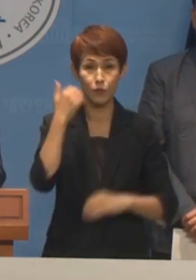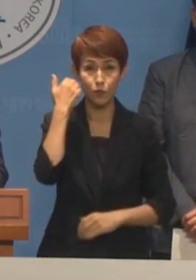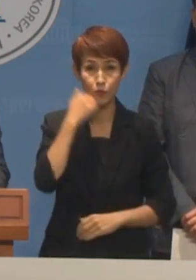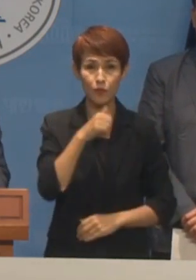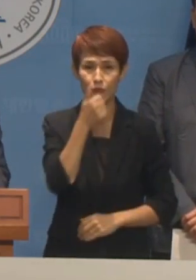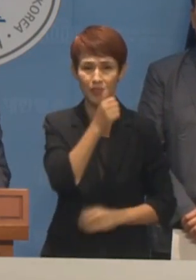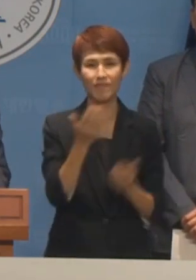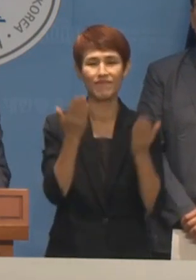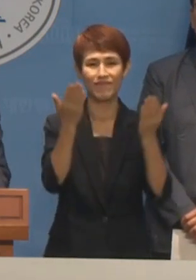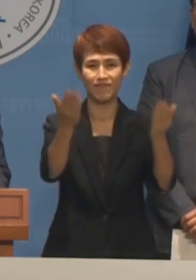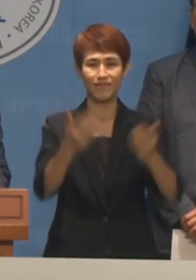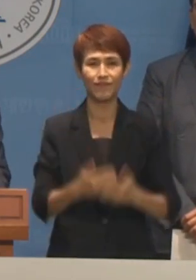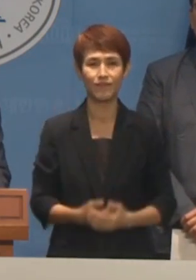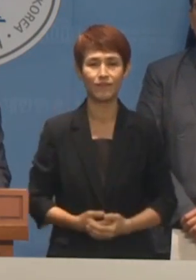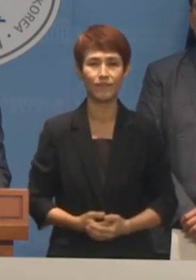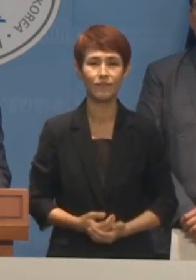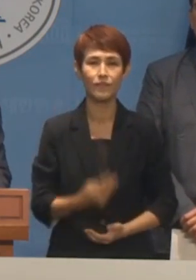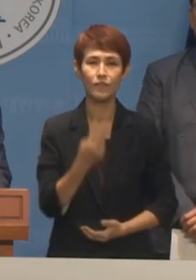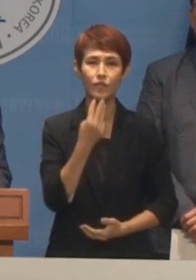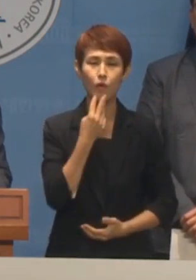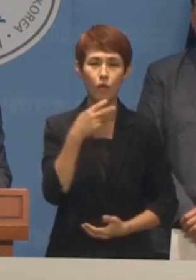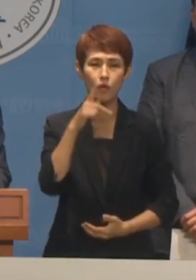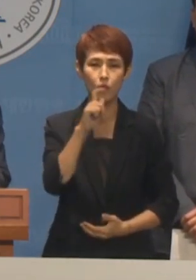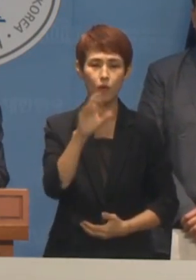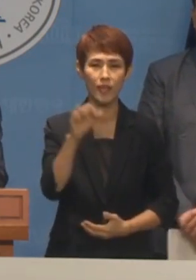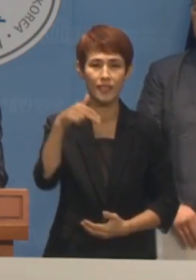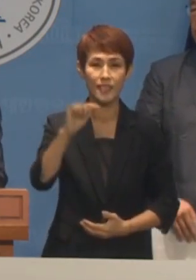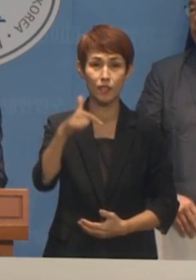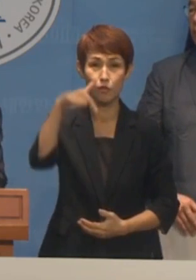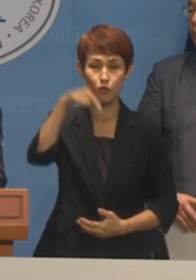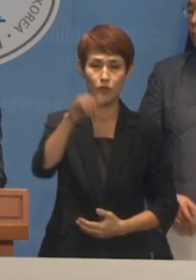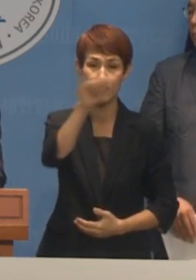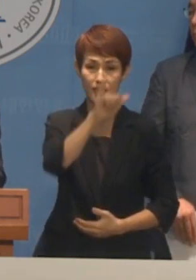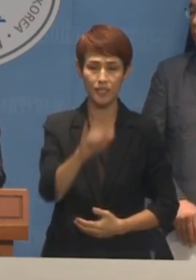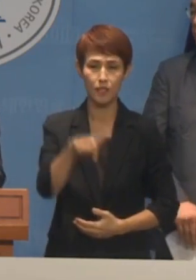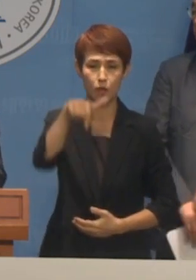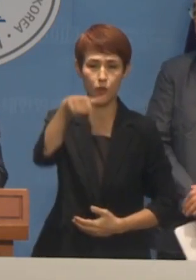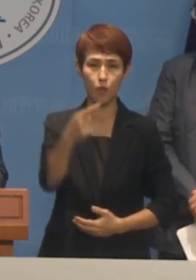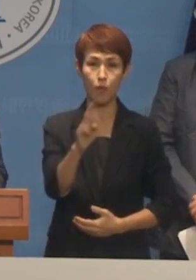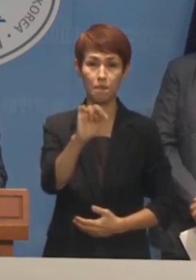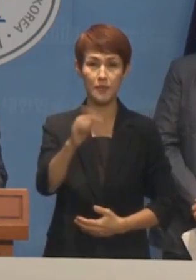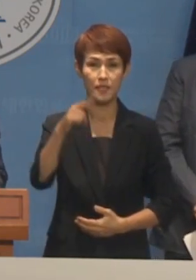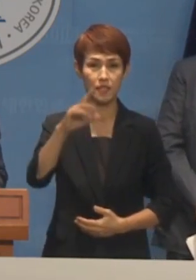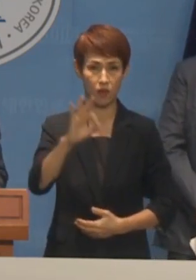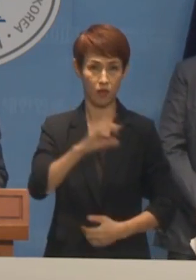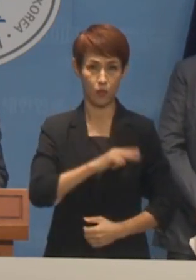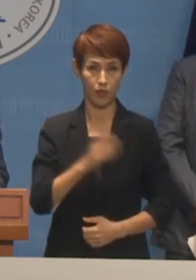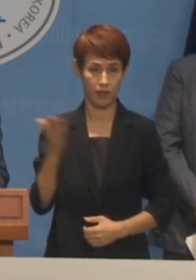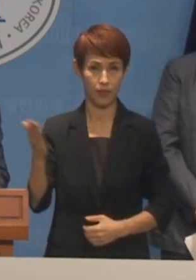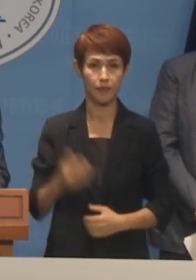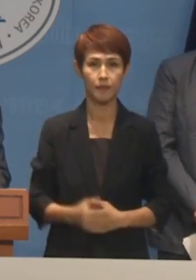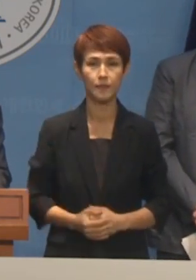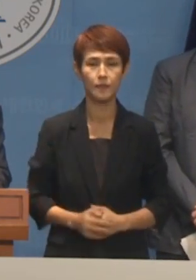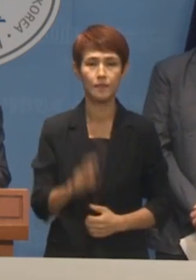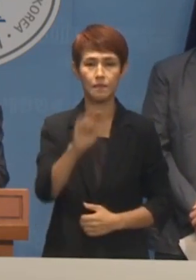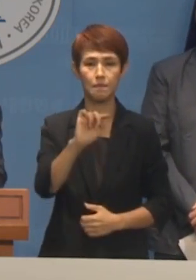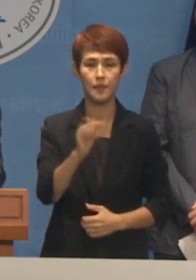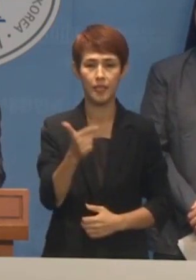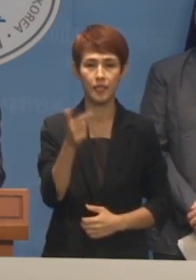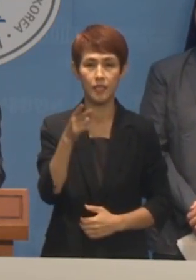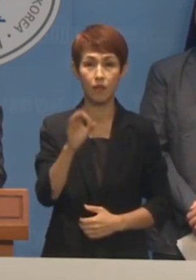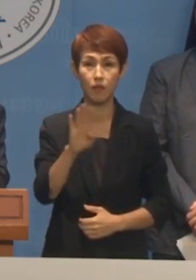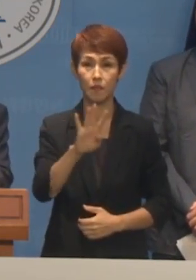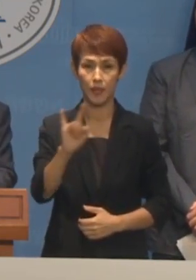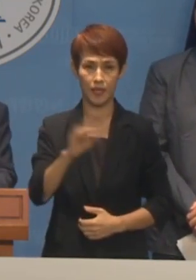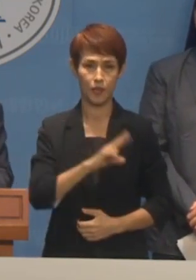드리겠습니다. 서울 광진구을 고민정 의원님 함께해 주셨습니다. 광주 광산구을 민영배 의원님 함께해